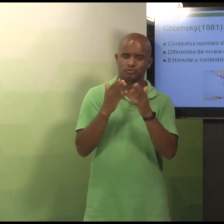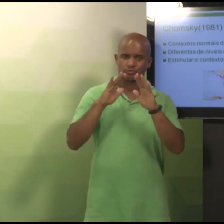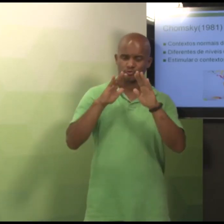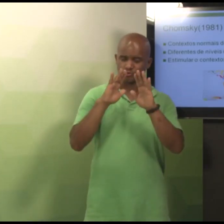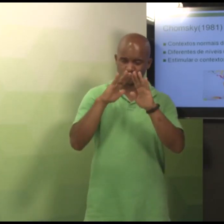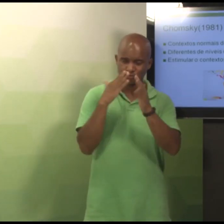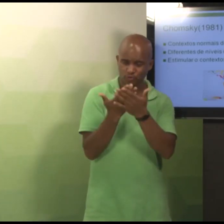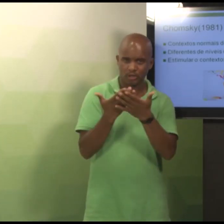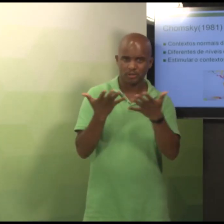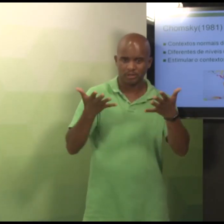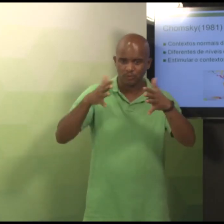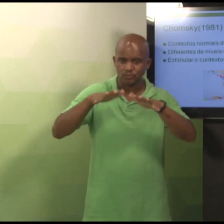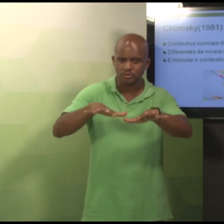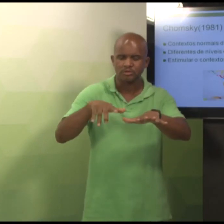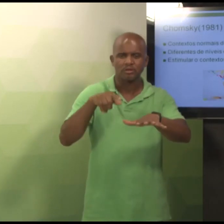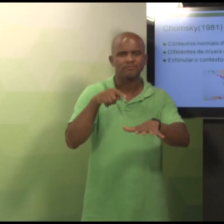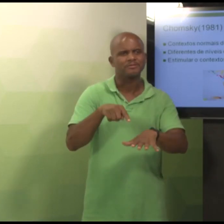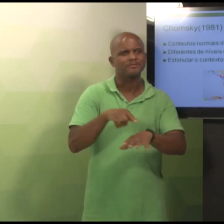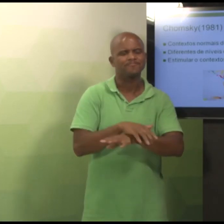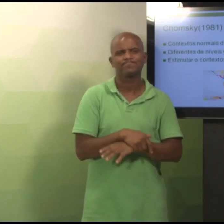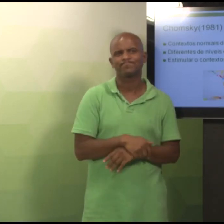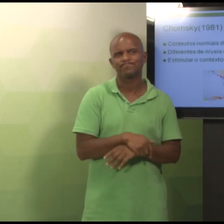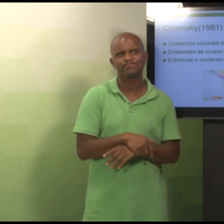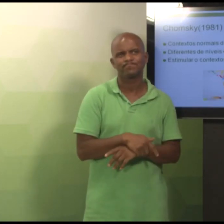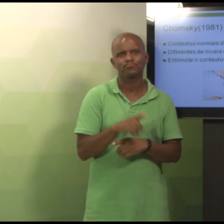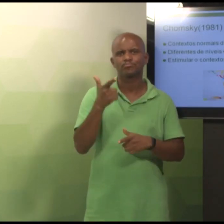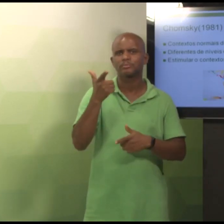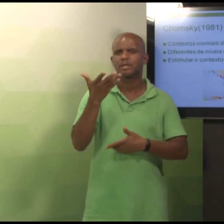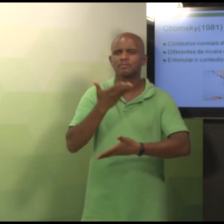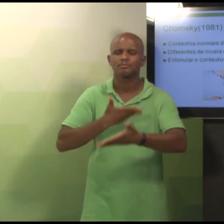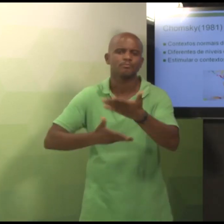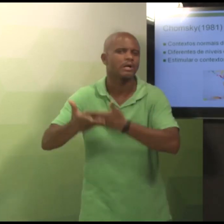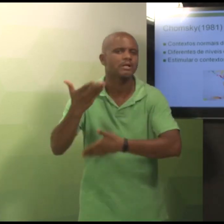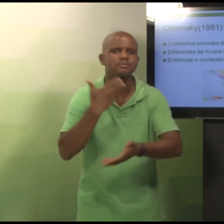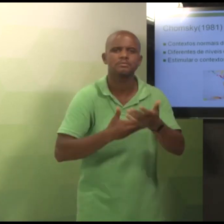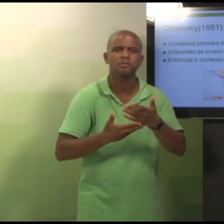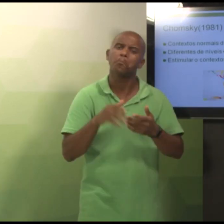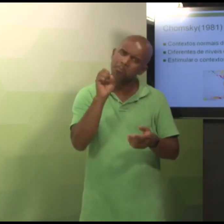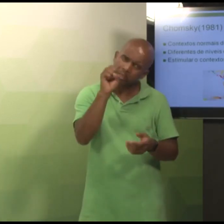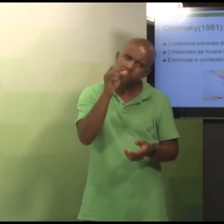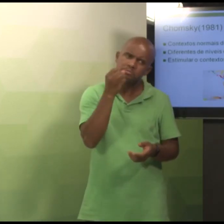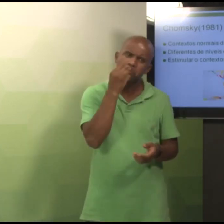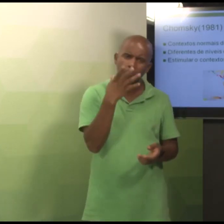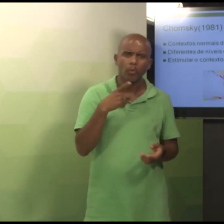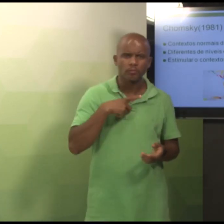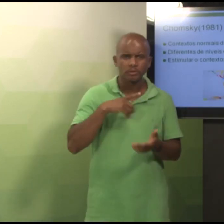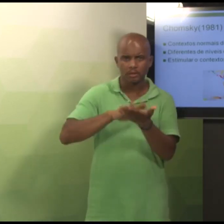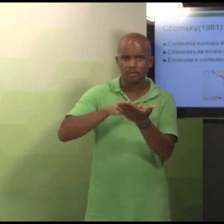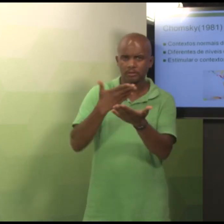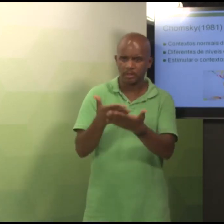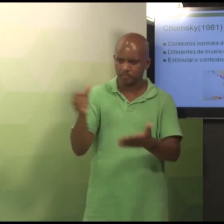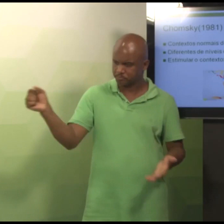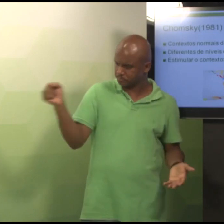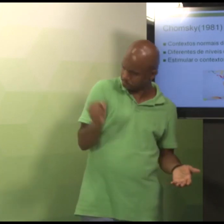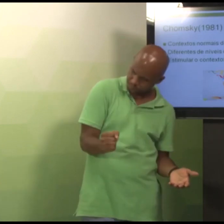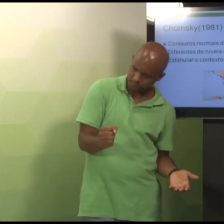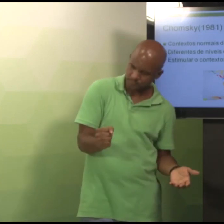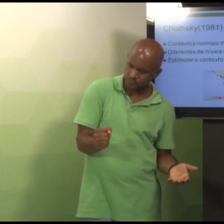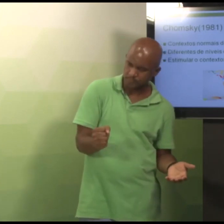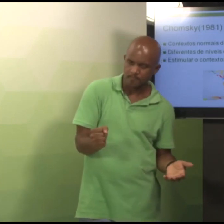hoje, as escolas inclusivas, elas não oferecem essa interação. O que acontece? Há